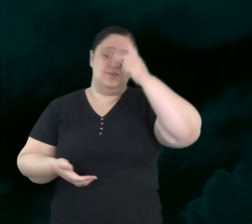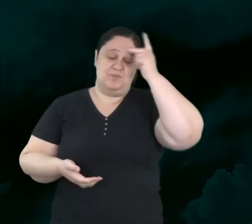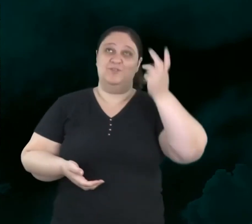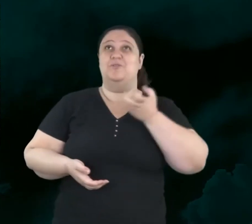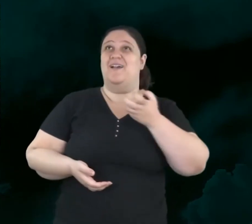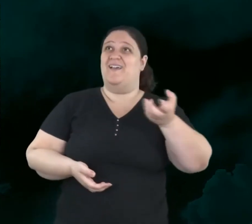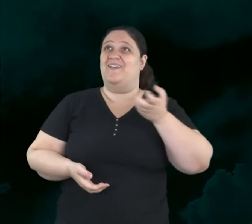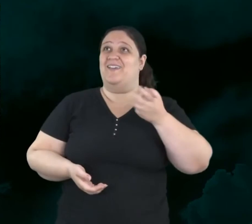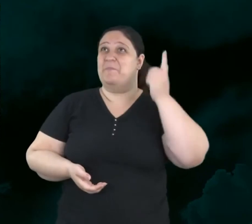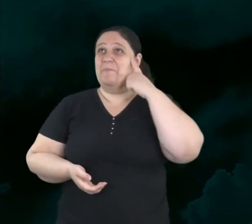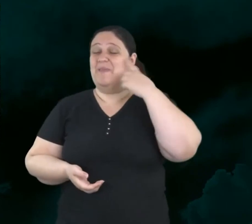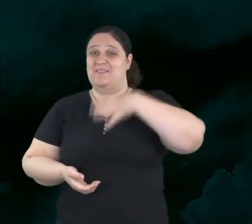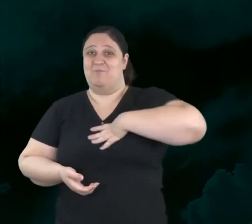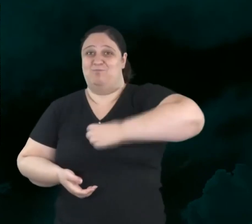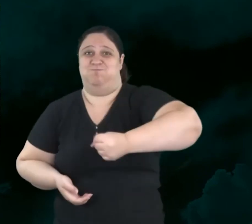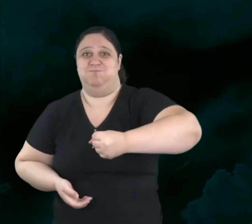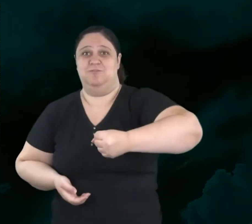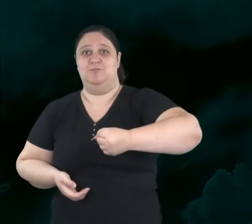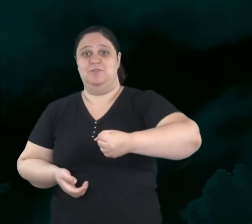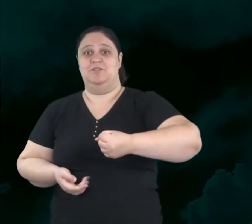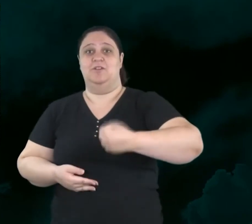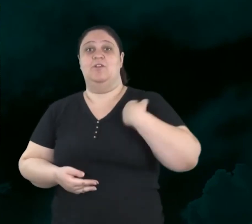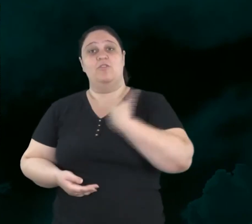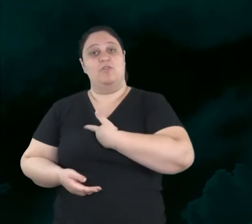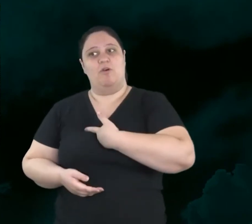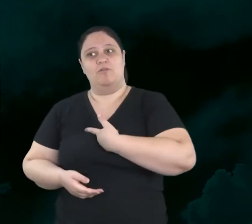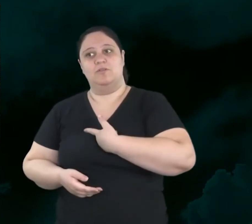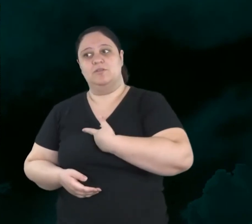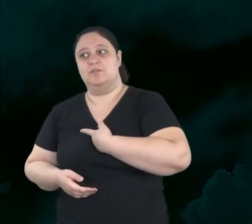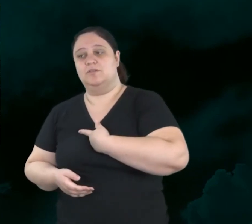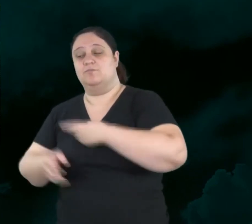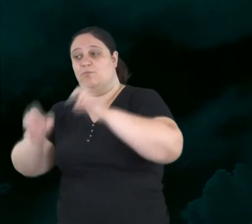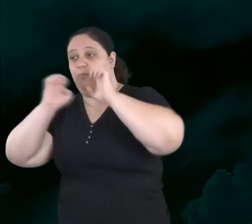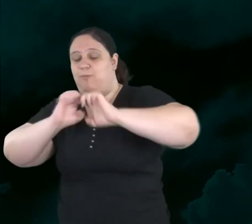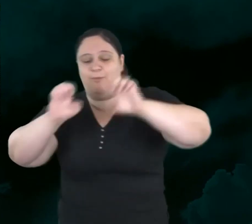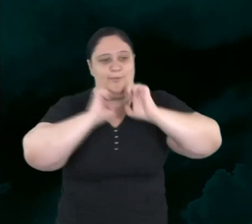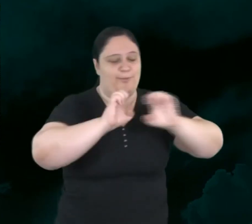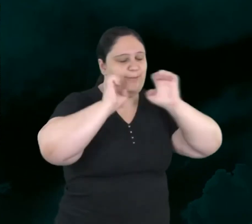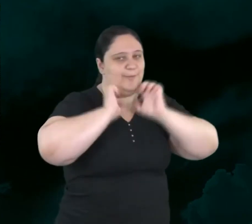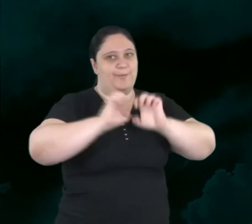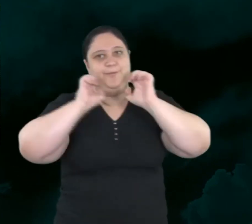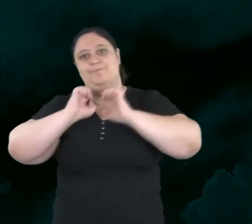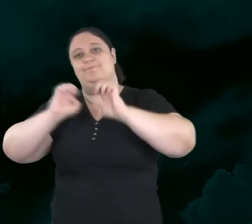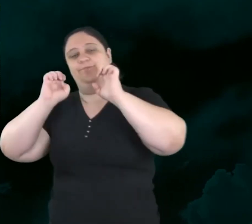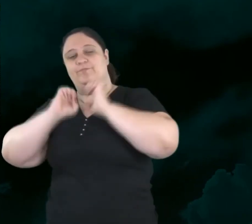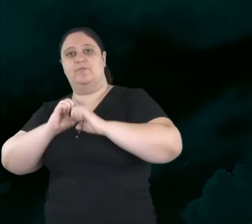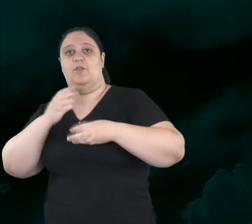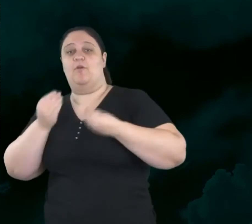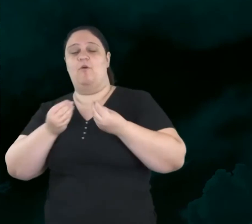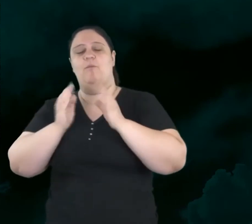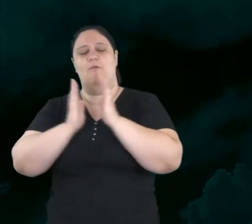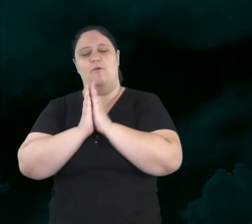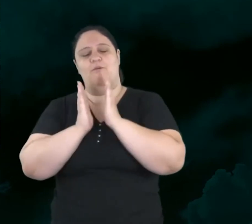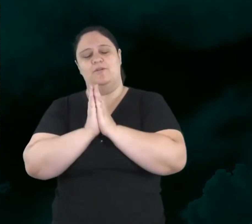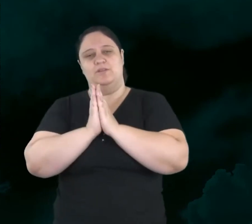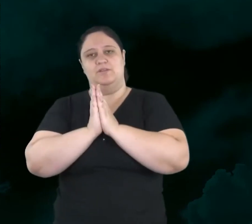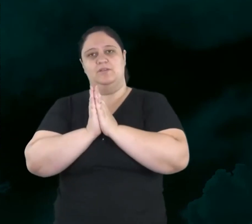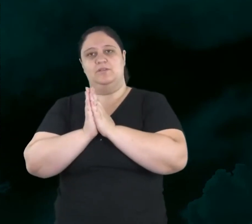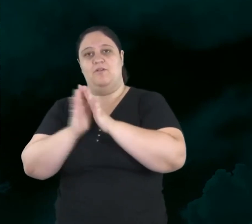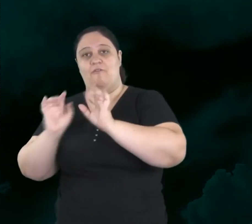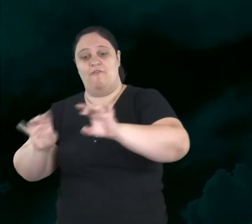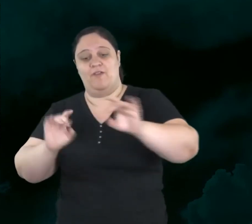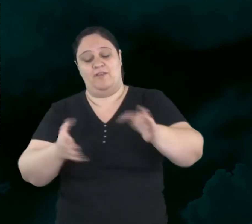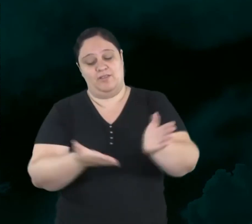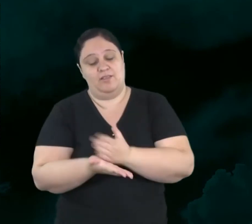tirando essas pessoas das garras do inimigo, levando alento para as pessoas, através de uma oração, aproximando as pessoas com Deus,